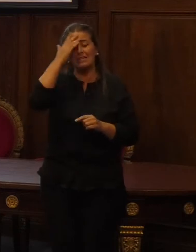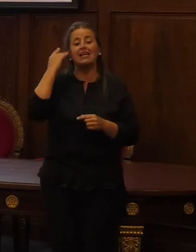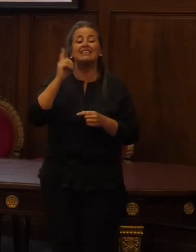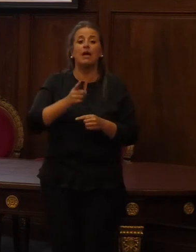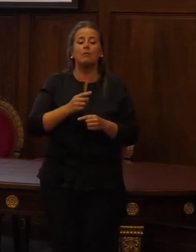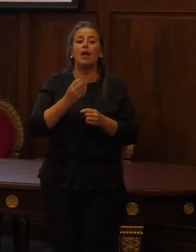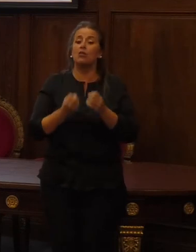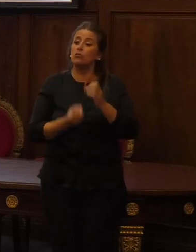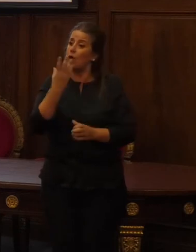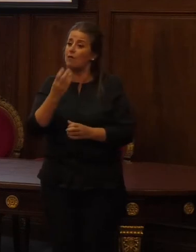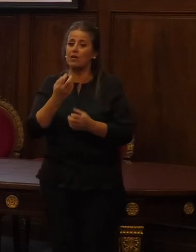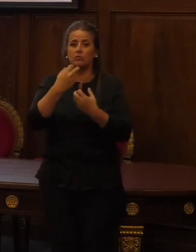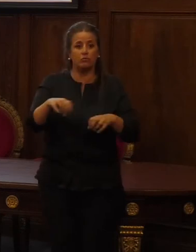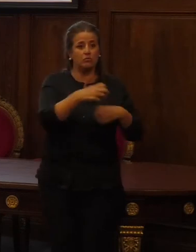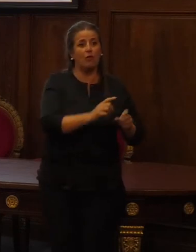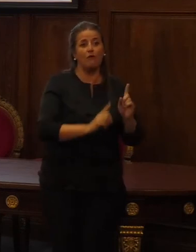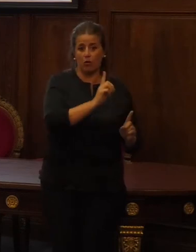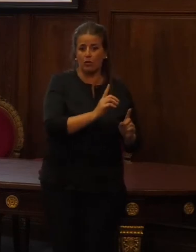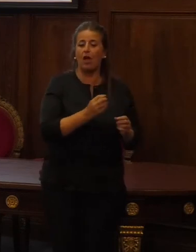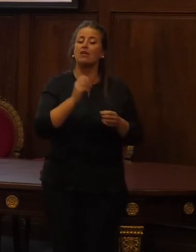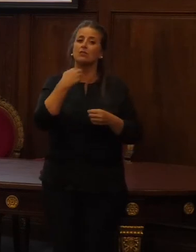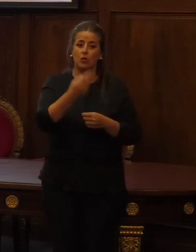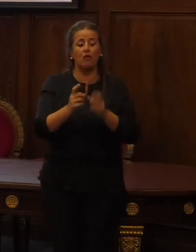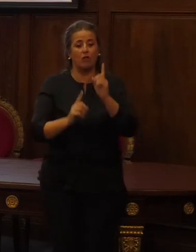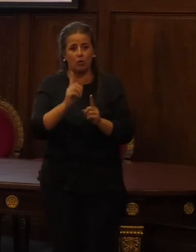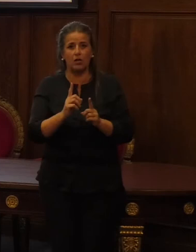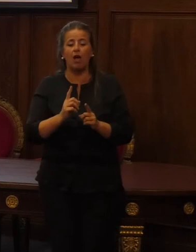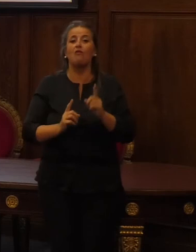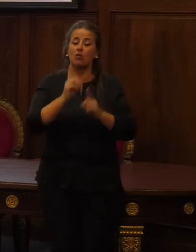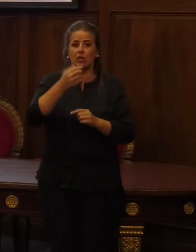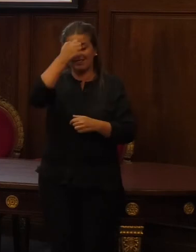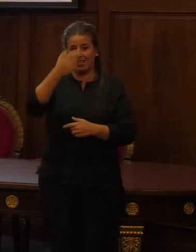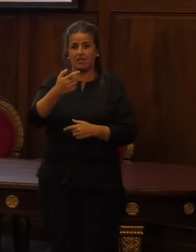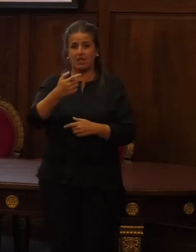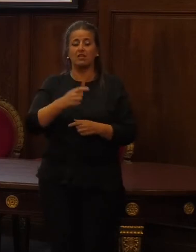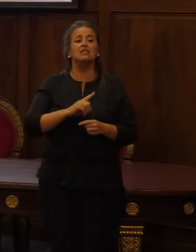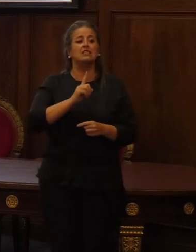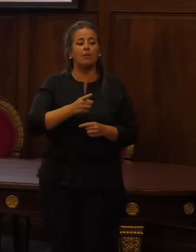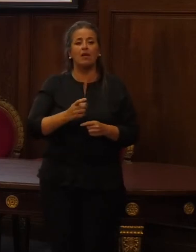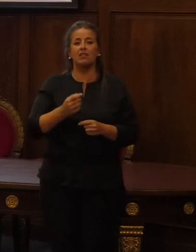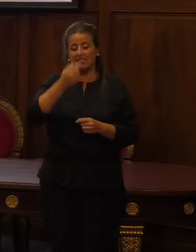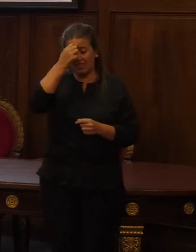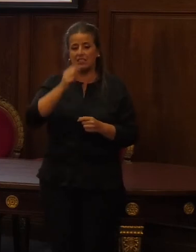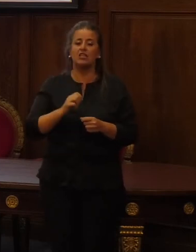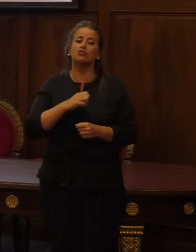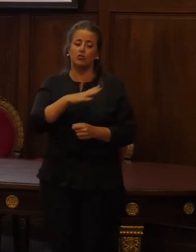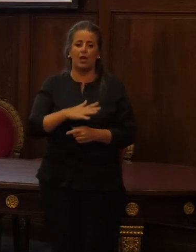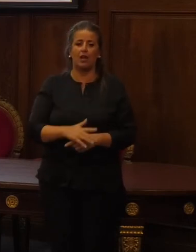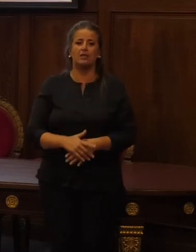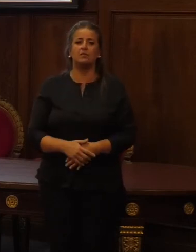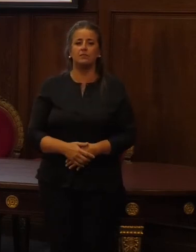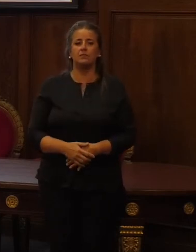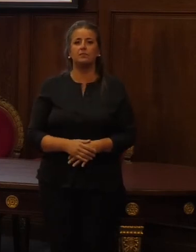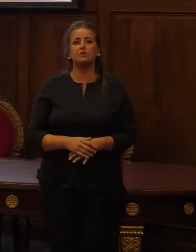se crearon dos facultades con nombre de facultades. Facultad de Ciencias y Facultad de Ciencias Sociales.